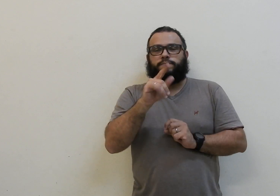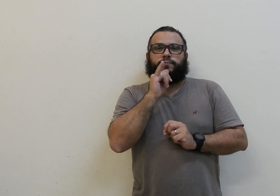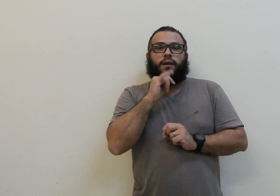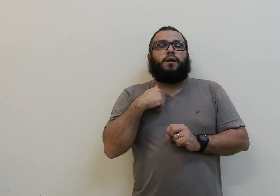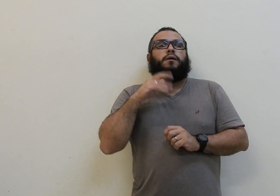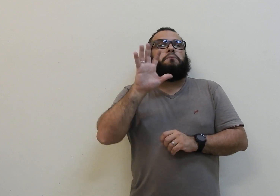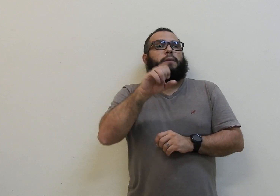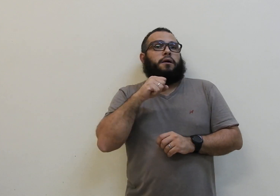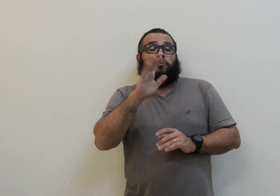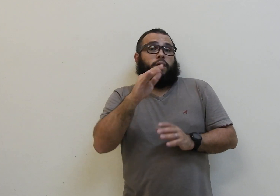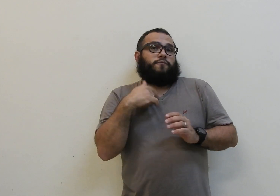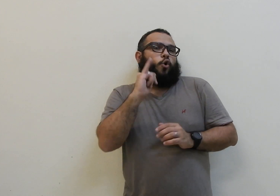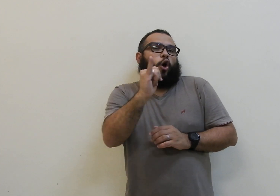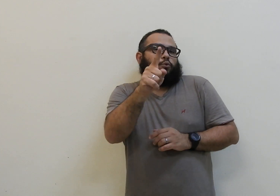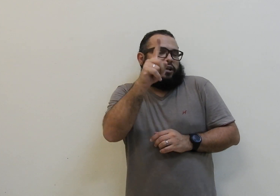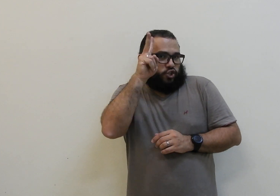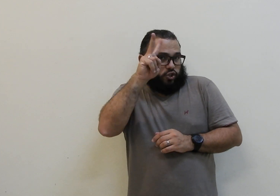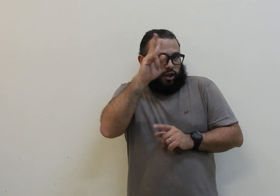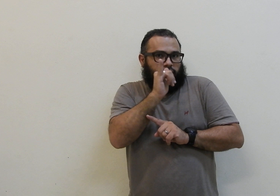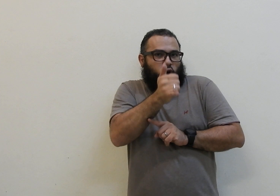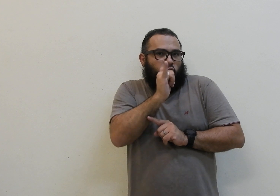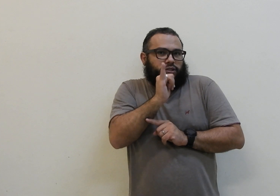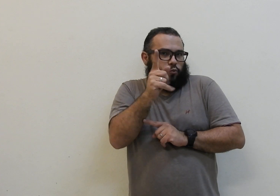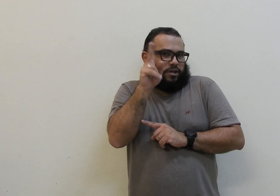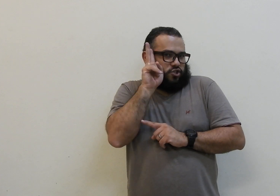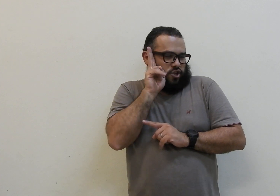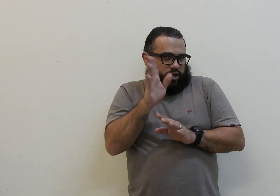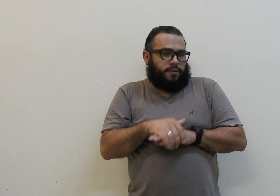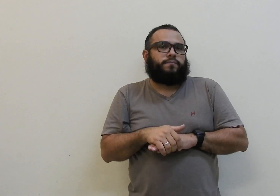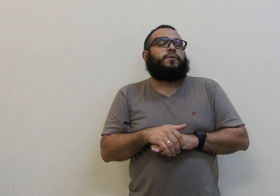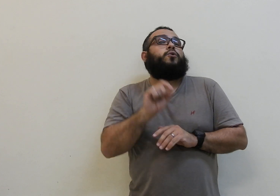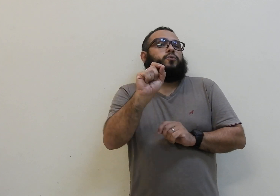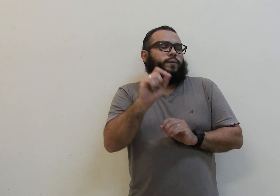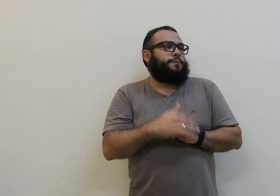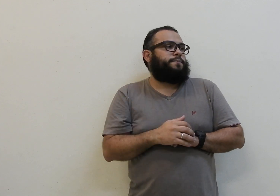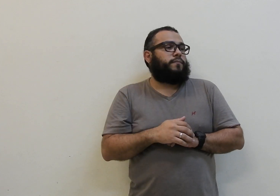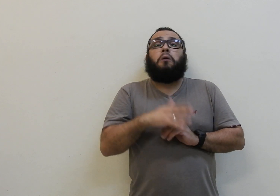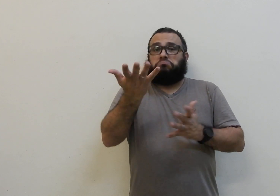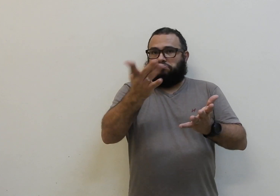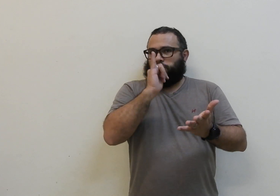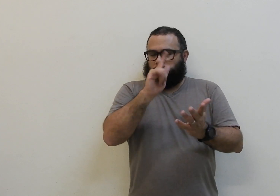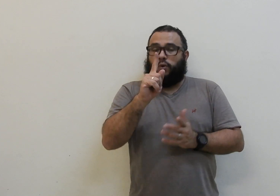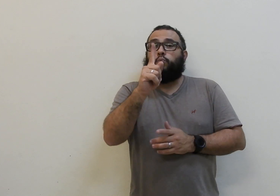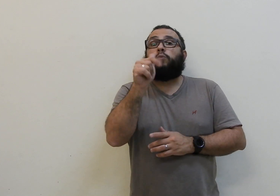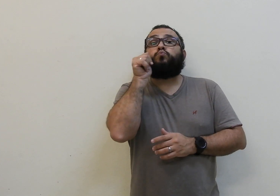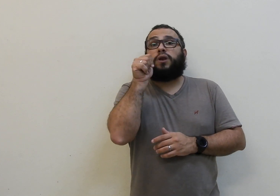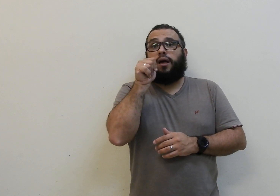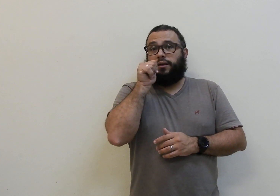Para que vocês tentem, enfim, compreender. Eu vou contar uma historinha para que vocês de repente se coloquem, né,